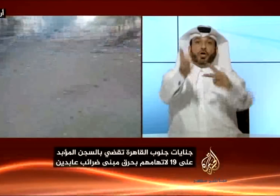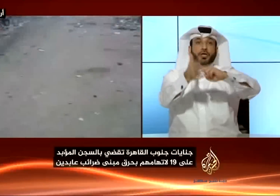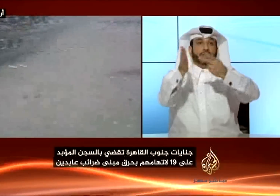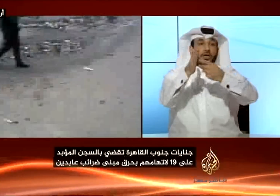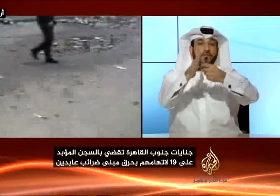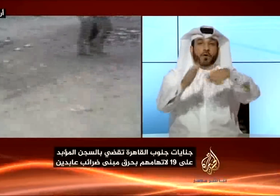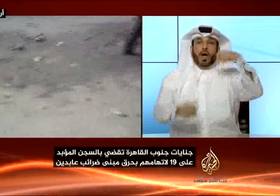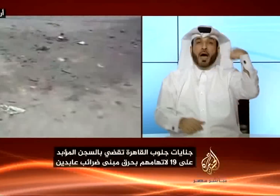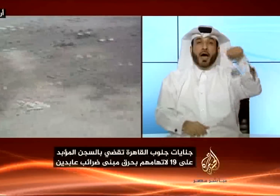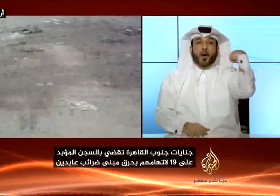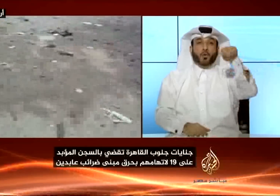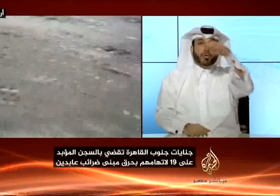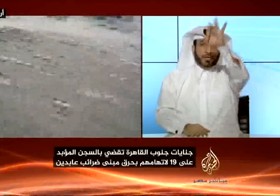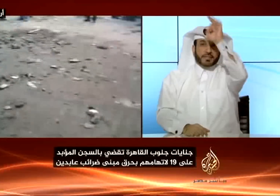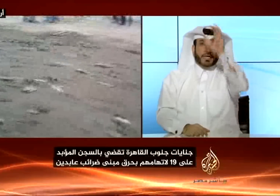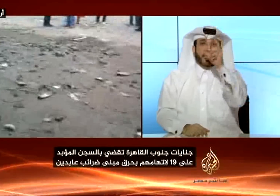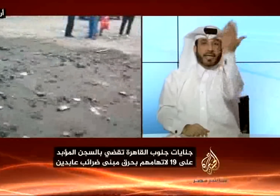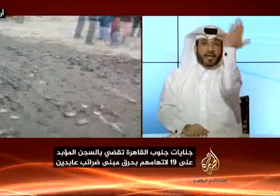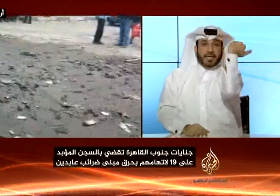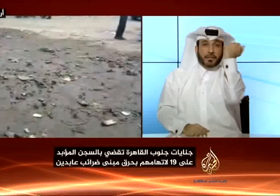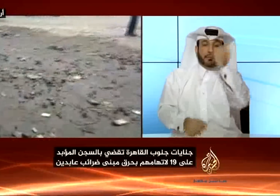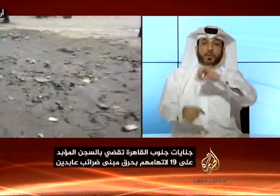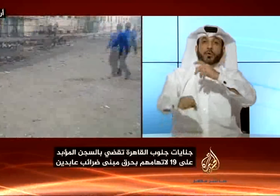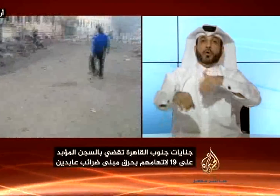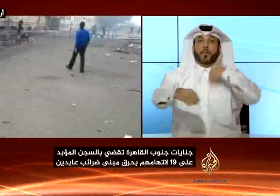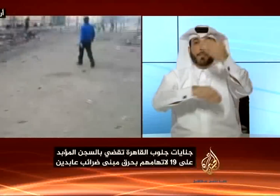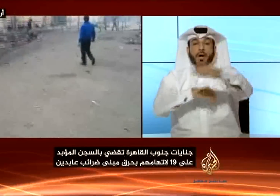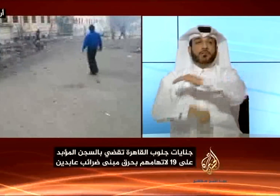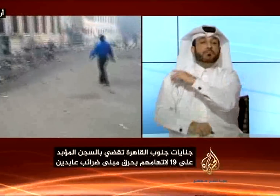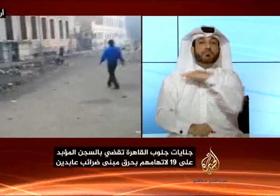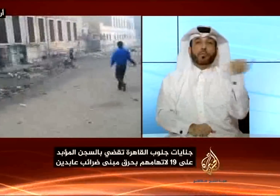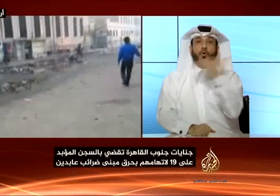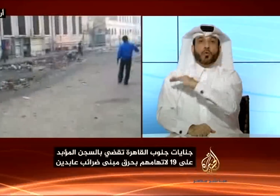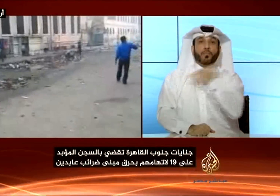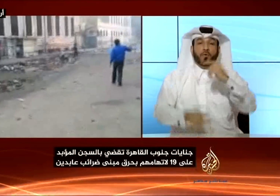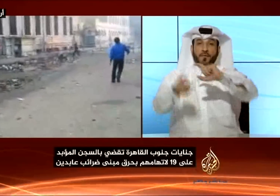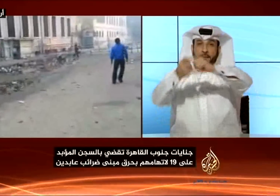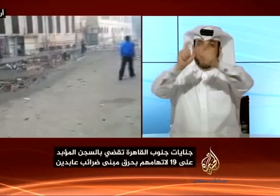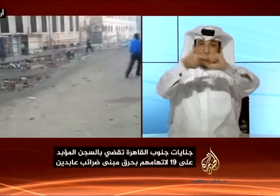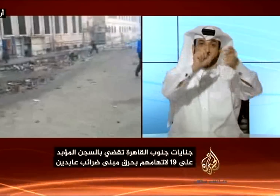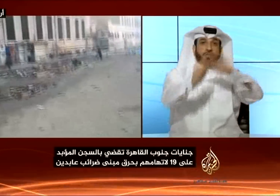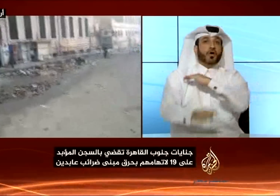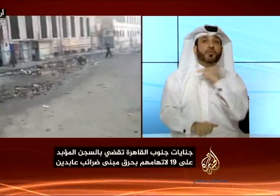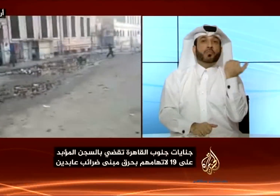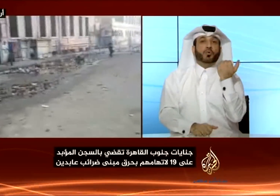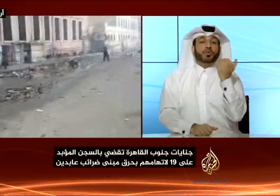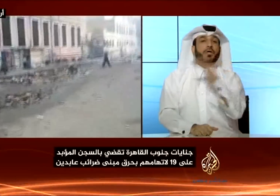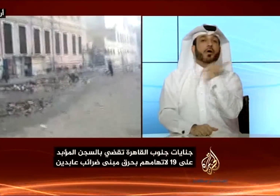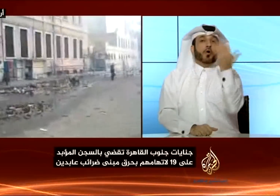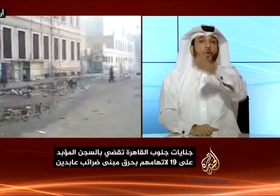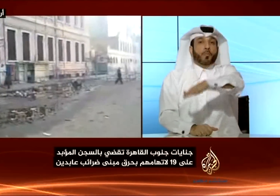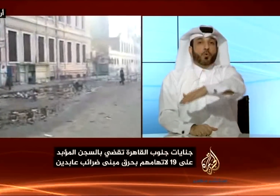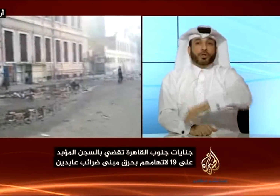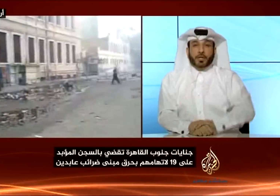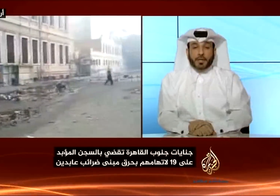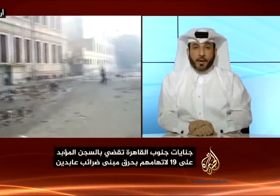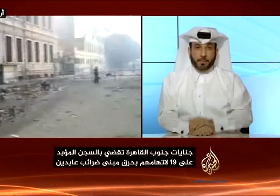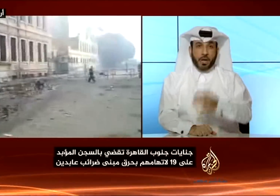احداث وزاره الداخليه التي اشتعلت عاقب مذبحه بور سعيد التي راح ضحيتها